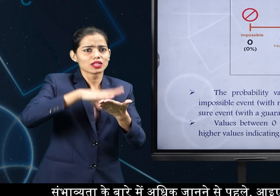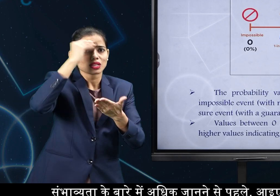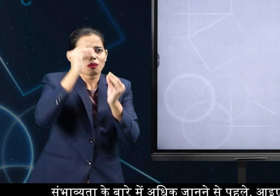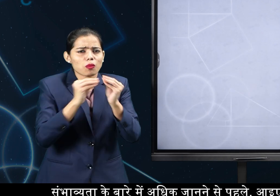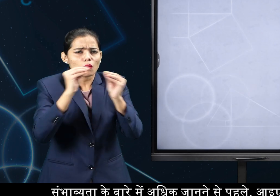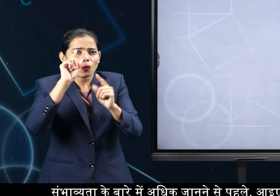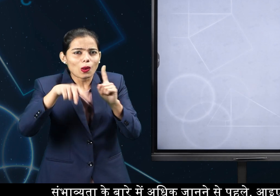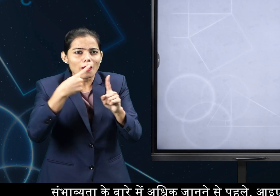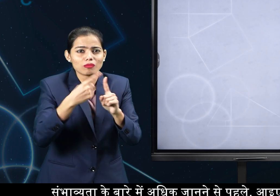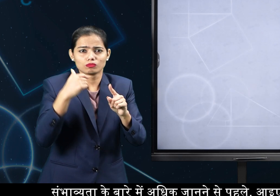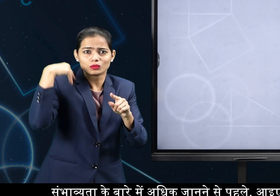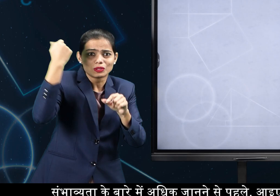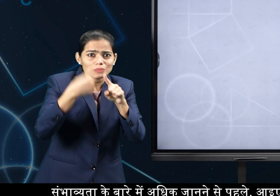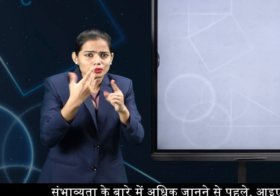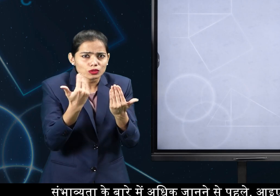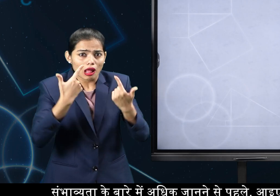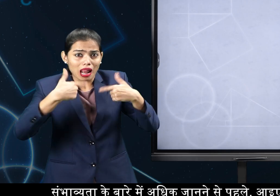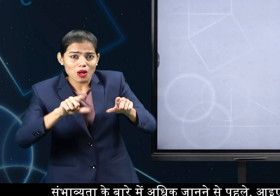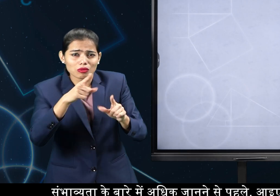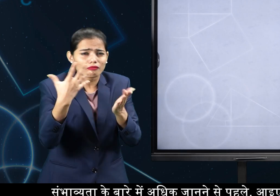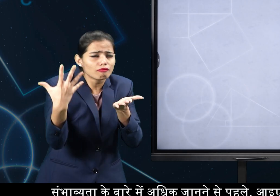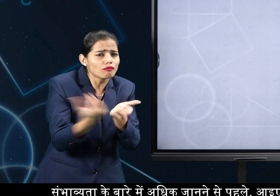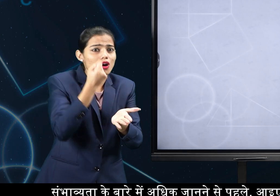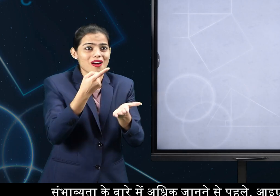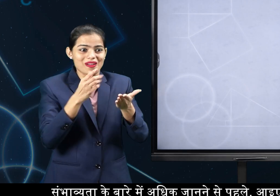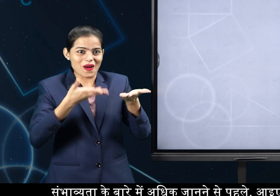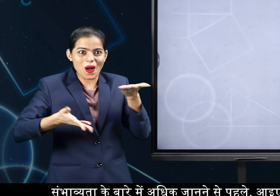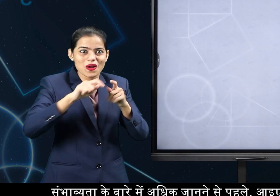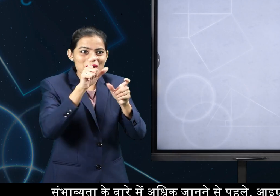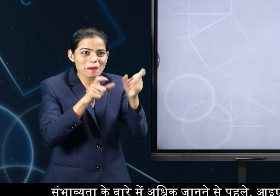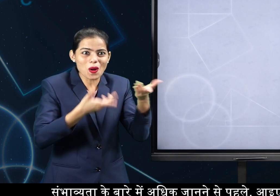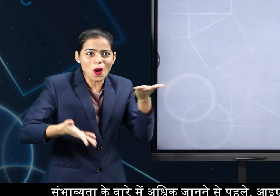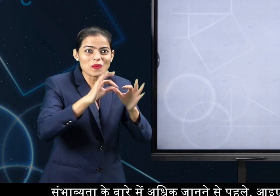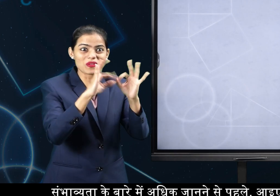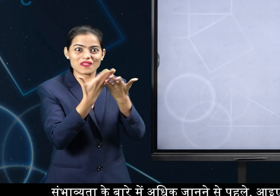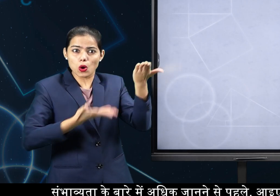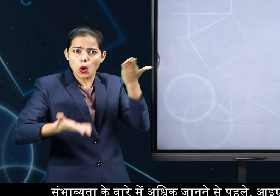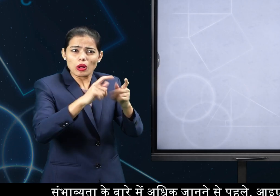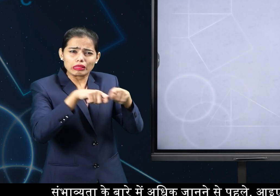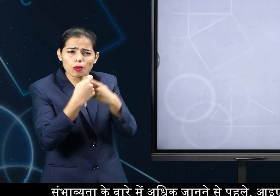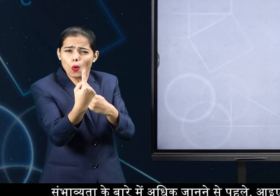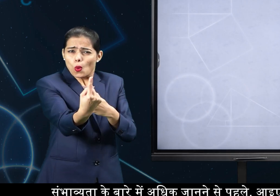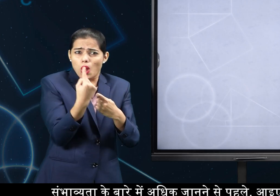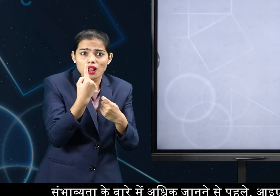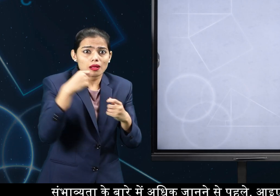संभाव्यता के बारे में अधिक जानने से पहले आइए हम संभावना की शर्तें से परिचित हों।